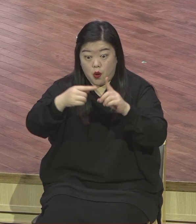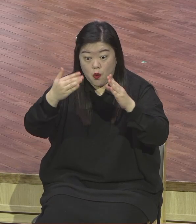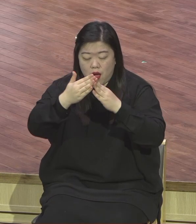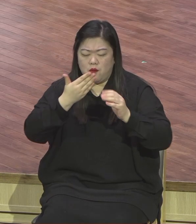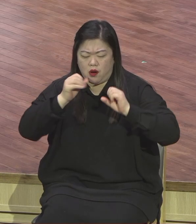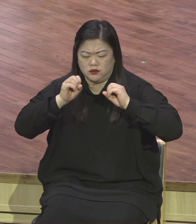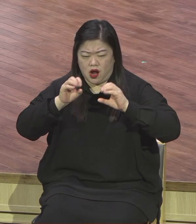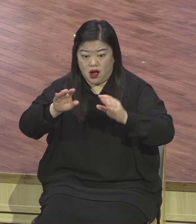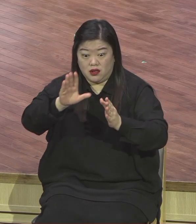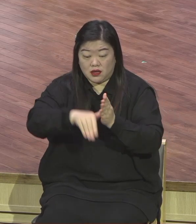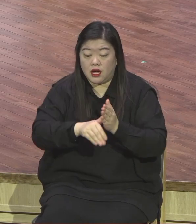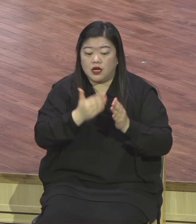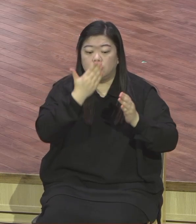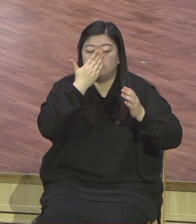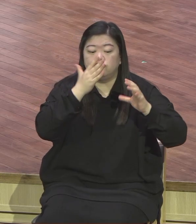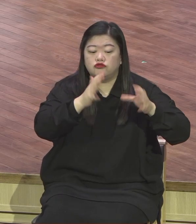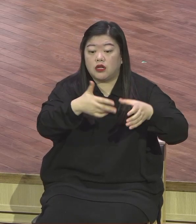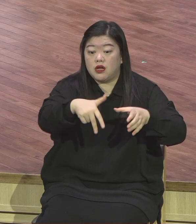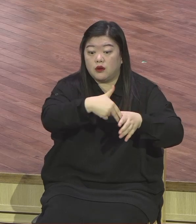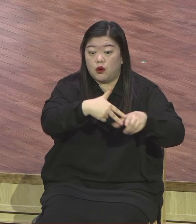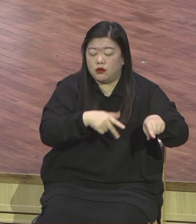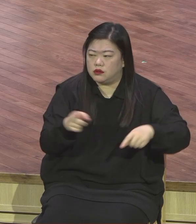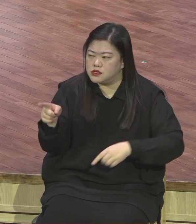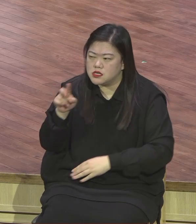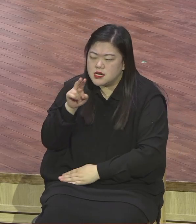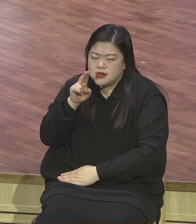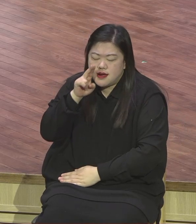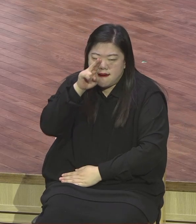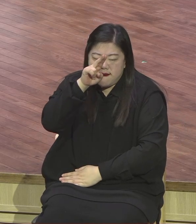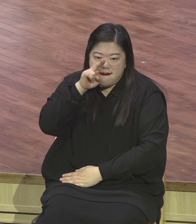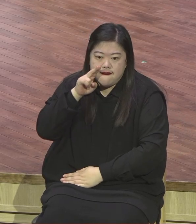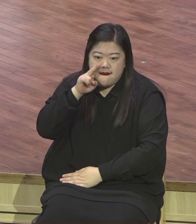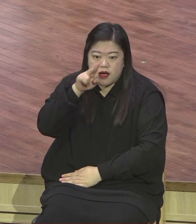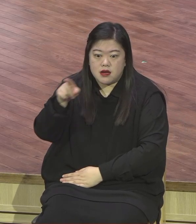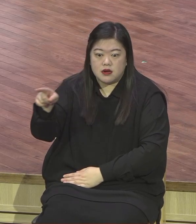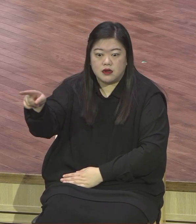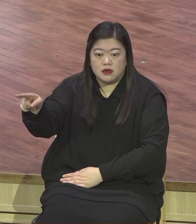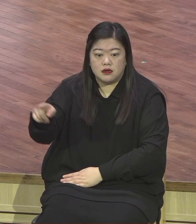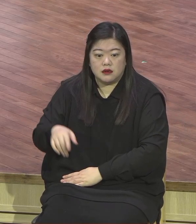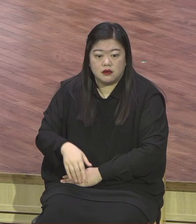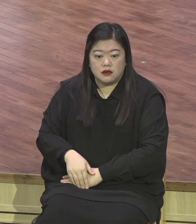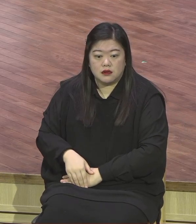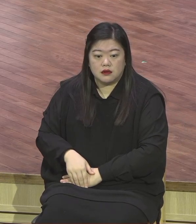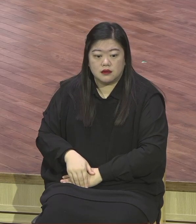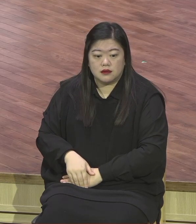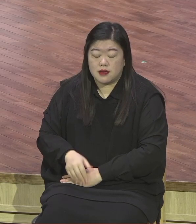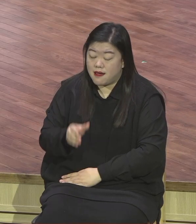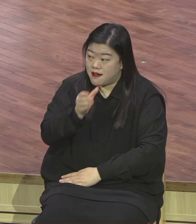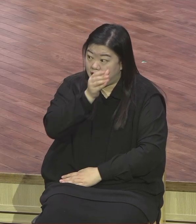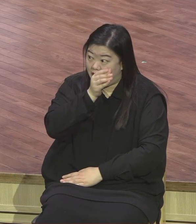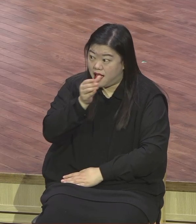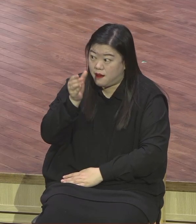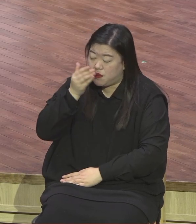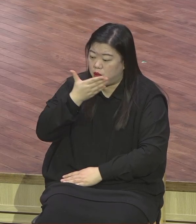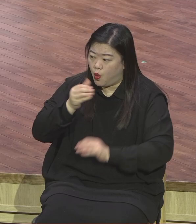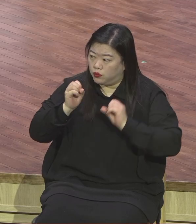일어나서 가만두질 않았어요 이 교권이 일어나가지고 온갖 핍박을 하고